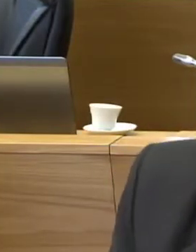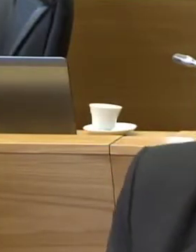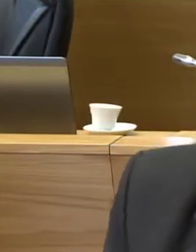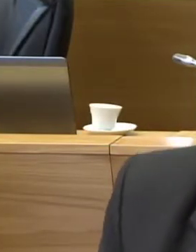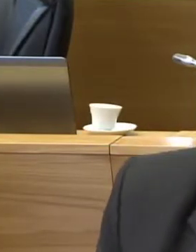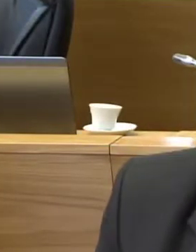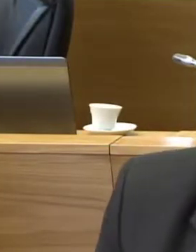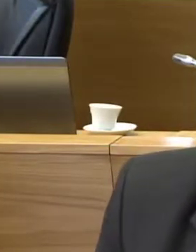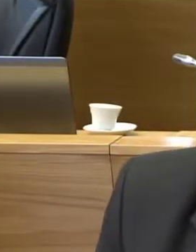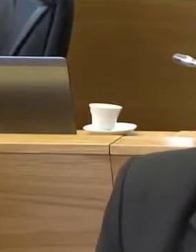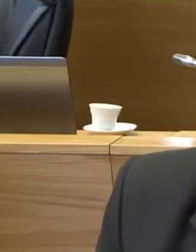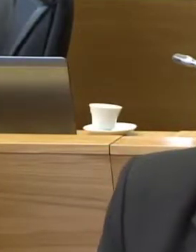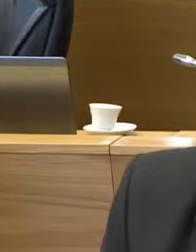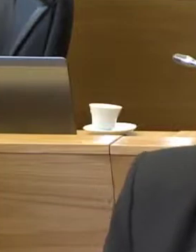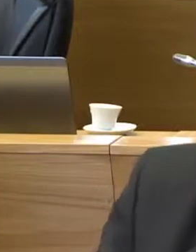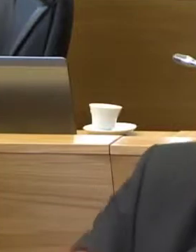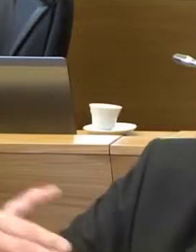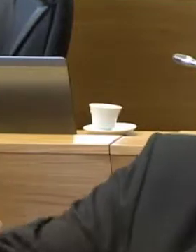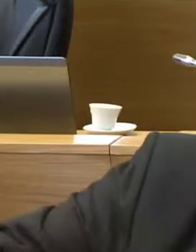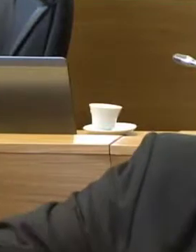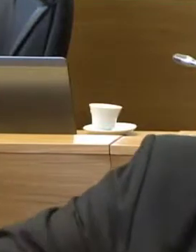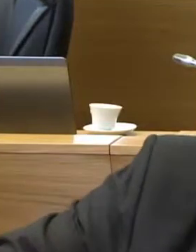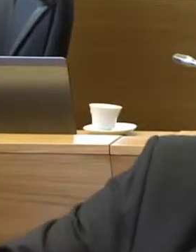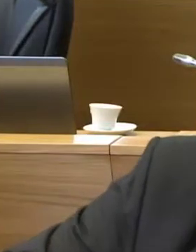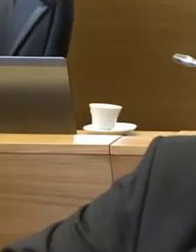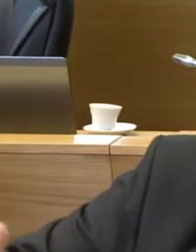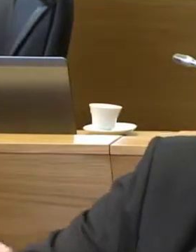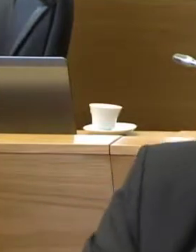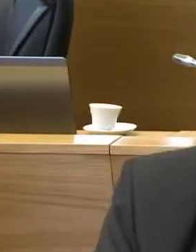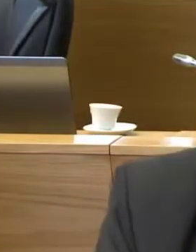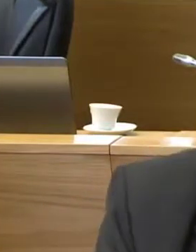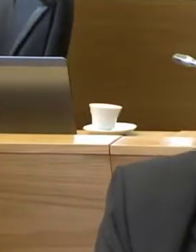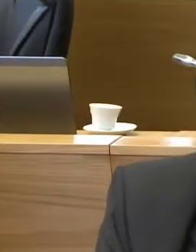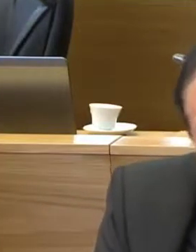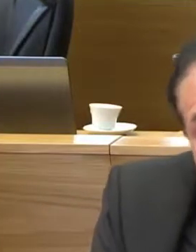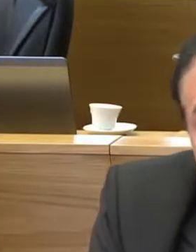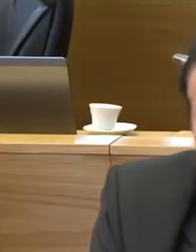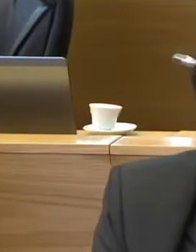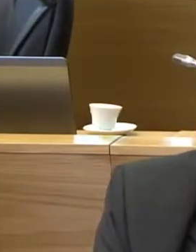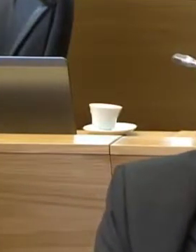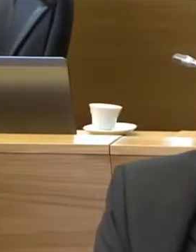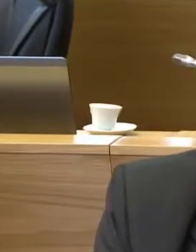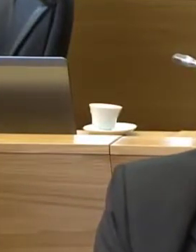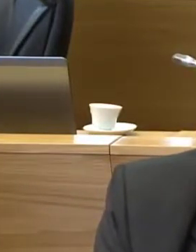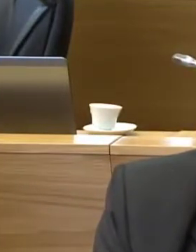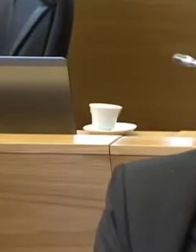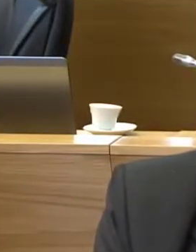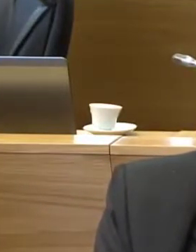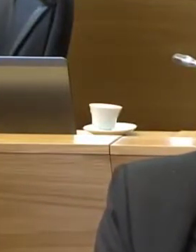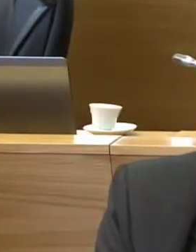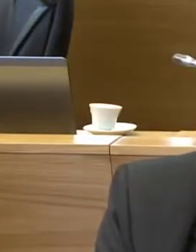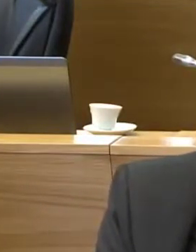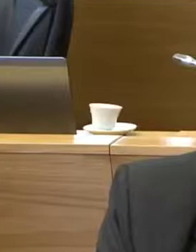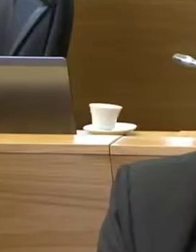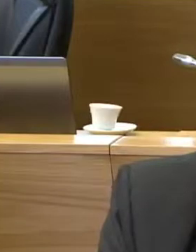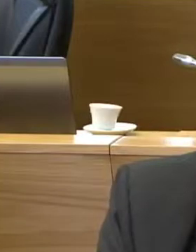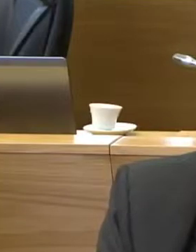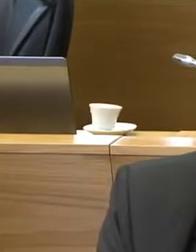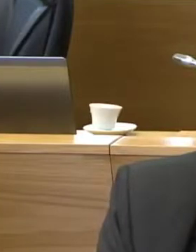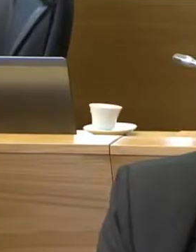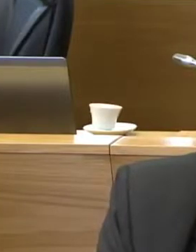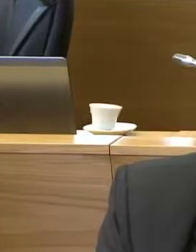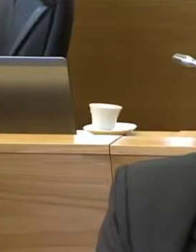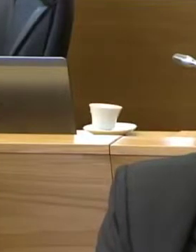decisão judicial aí determina e fica sendo empurrado com a barriga, isso aí é perigoso para o